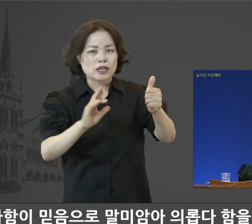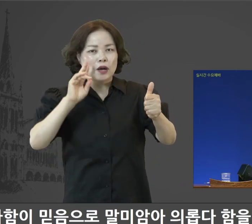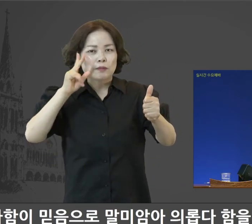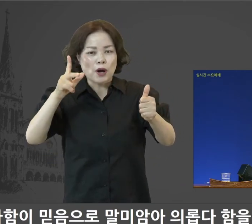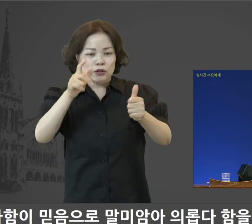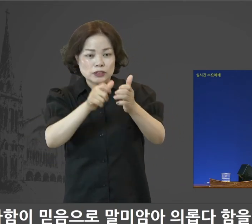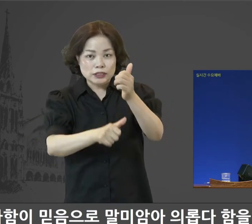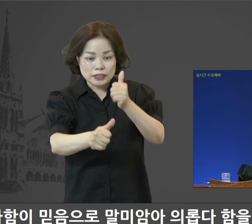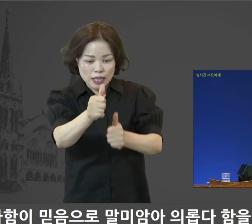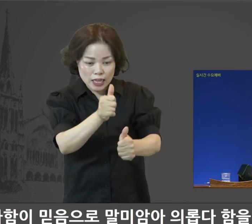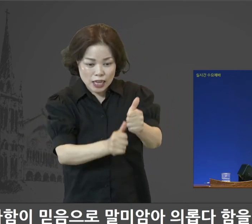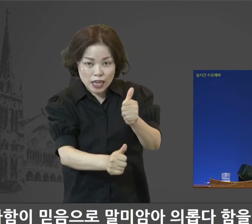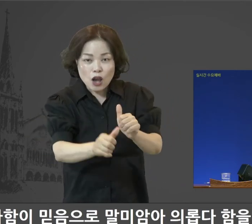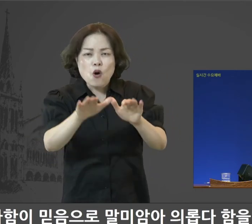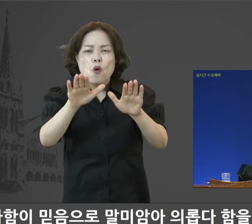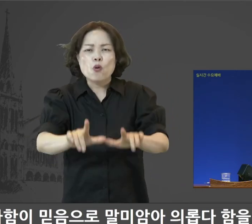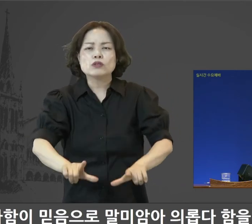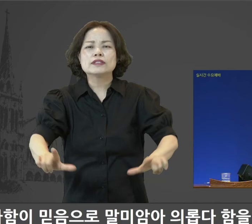살았던 시대, 그리고